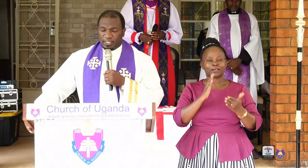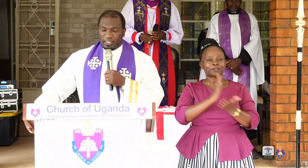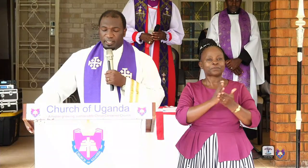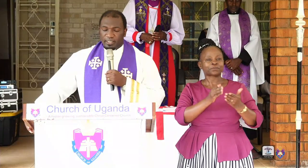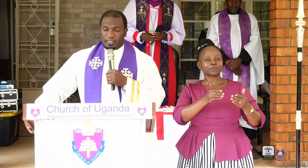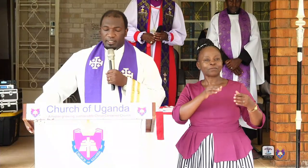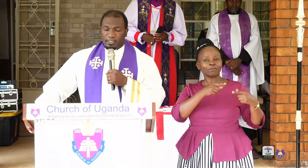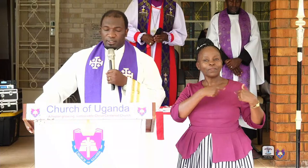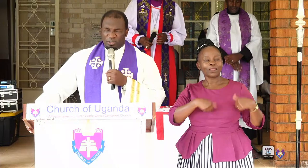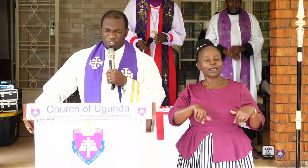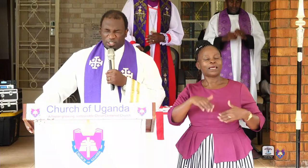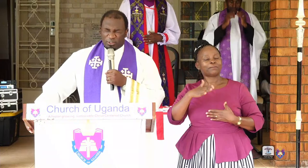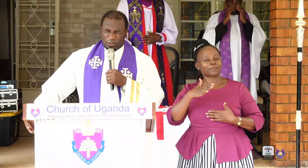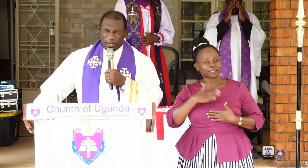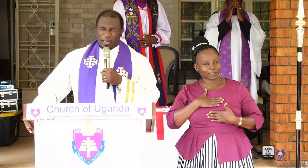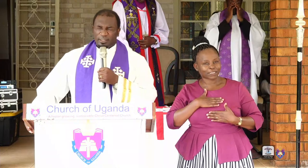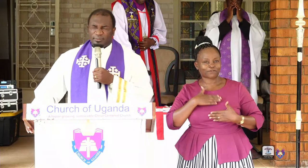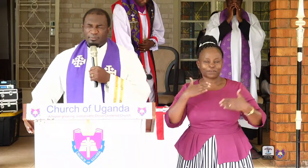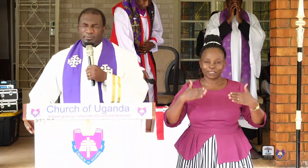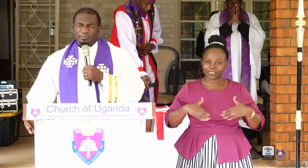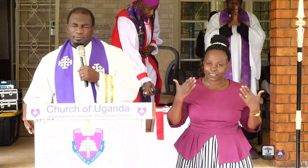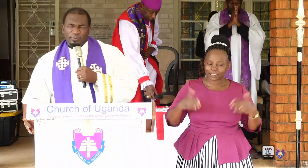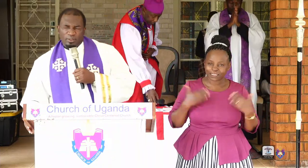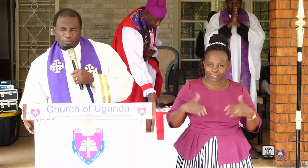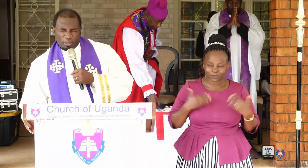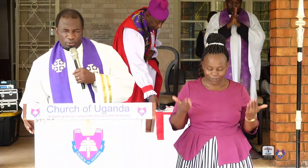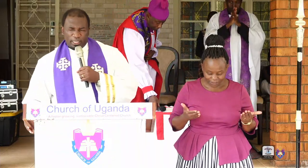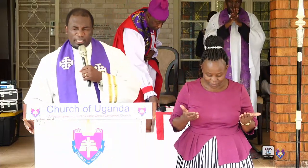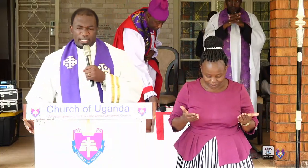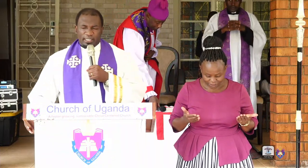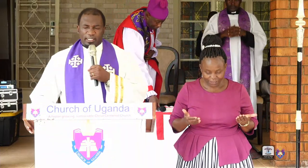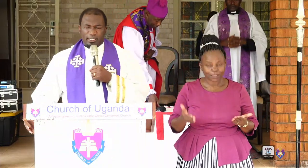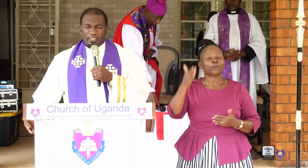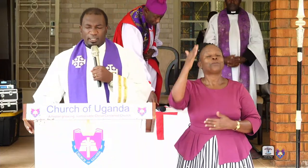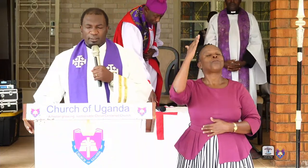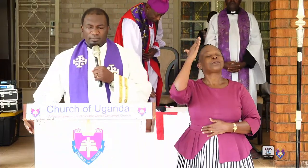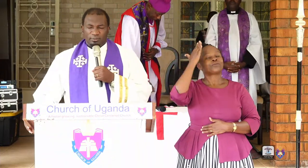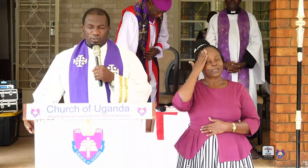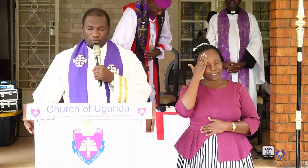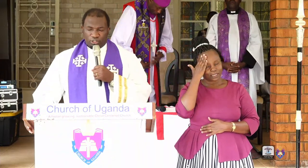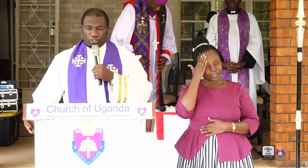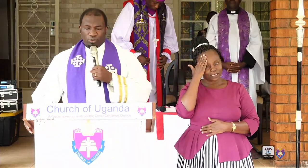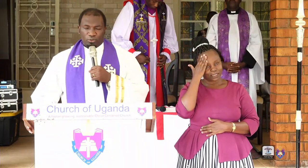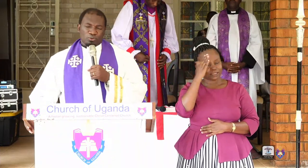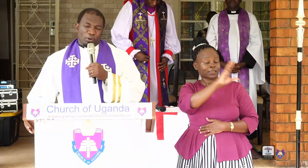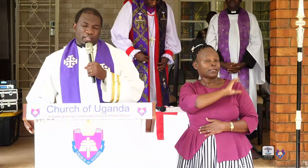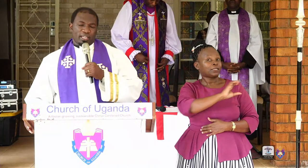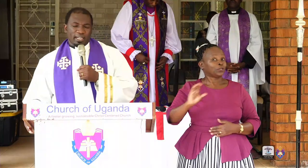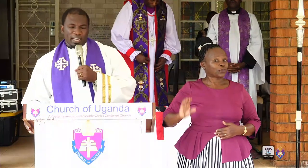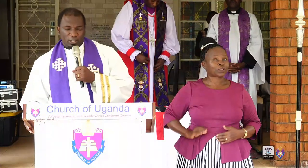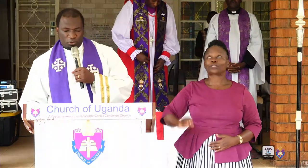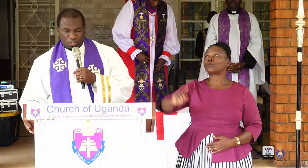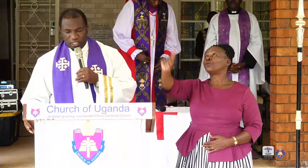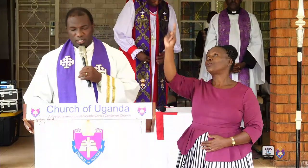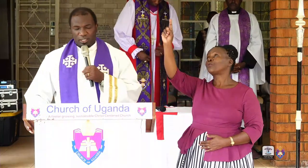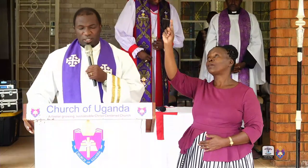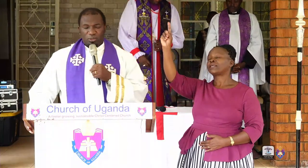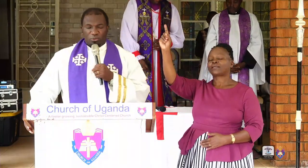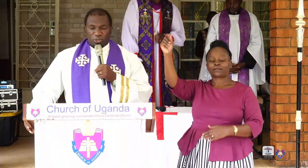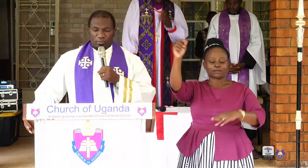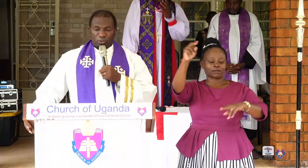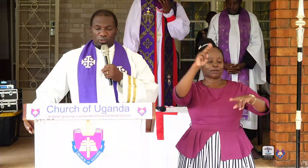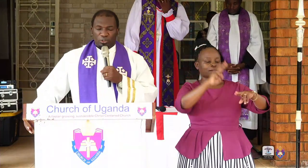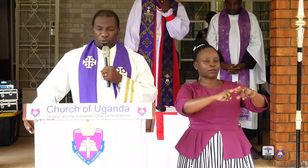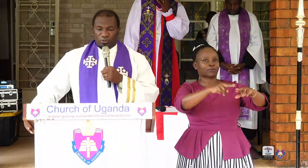Jaffe jisanyuka wetumanya nti Kristo gwe atudde